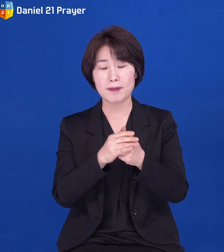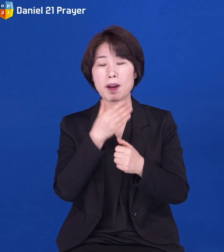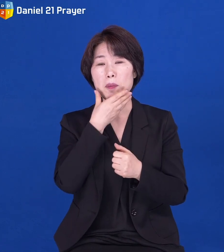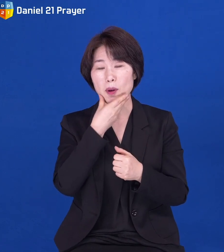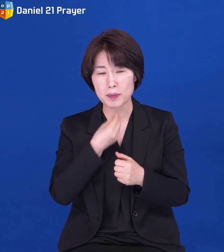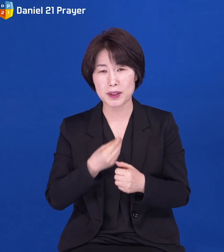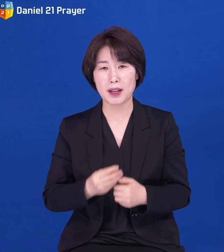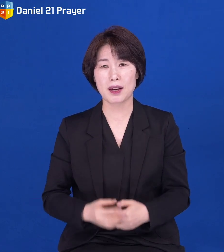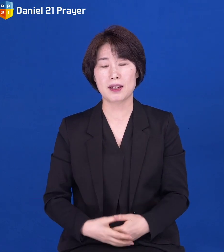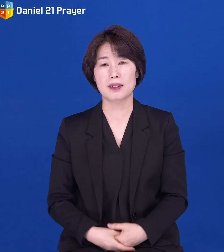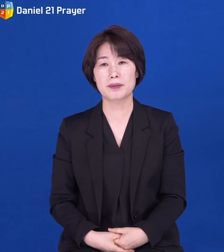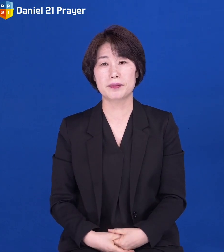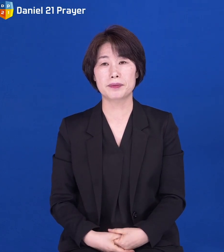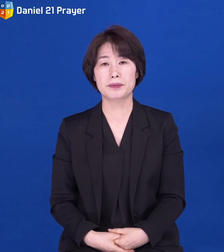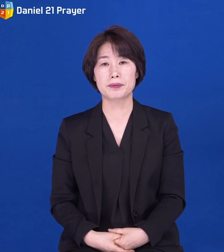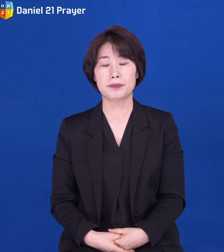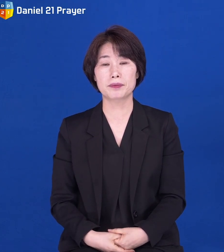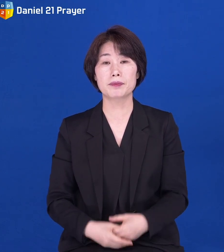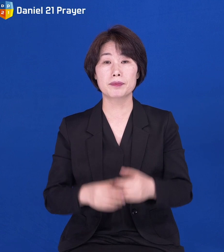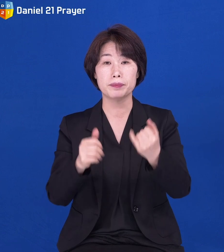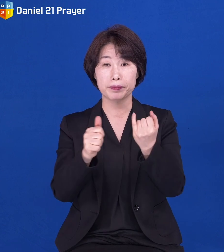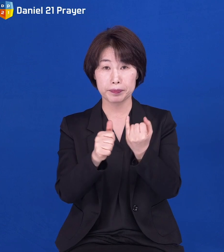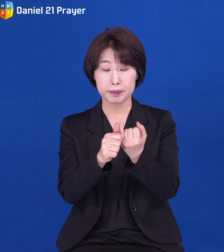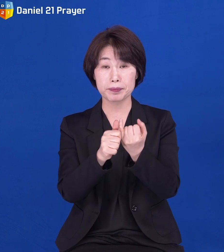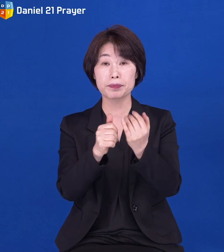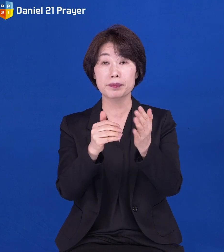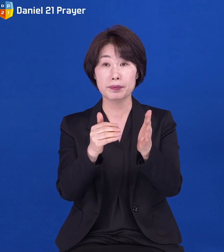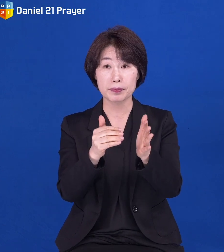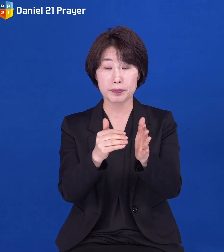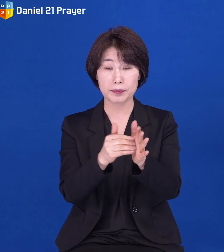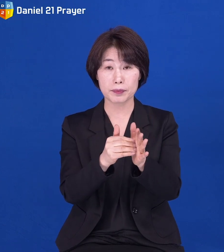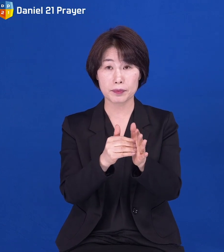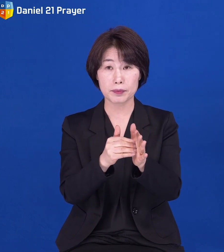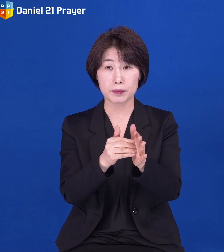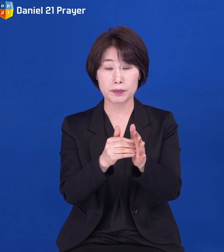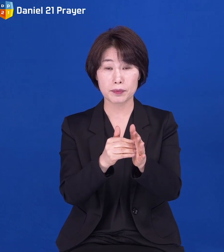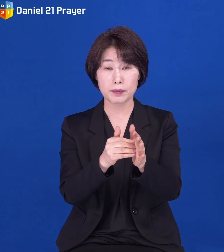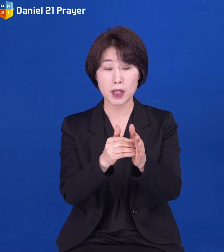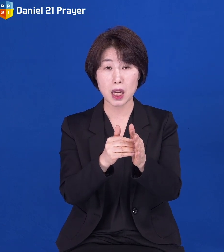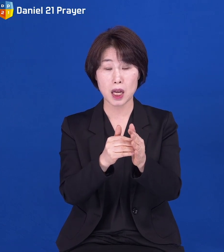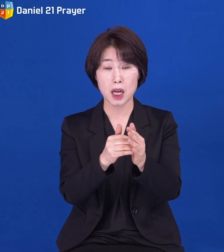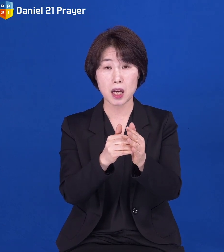했는데 결혼하고 나서 이제 바로